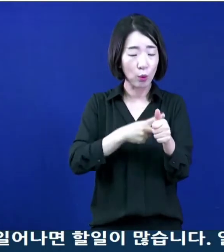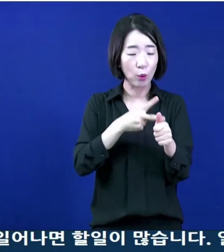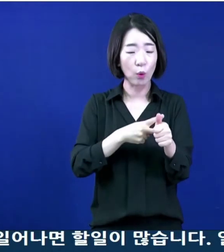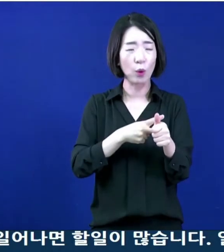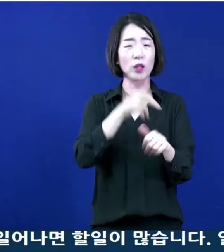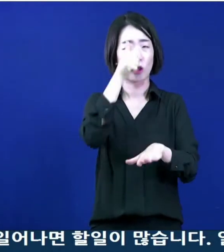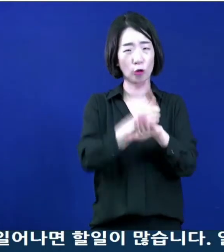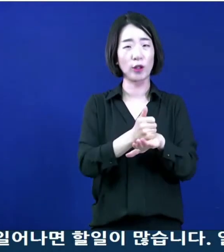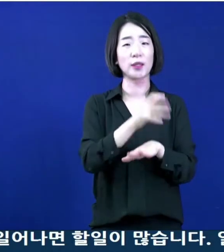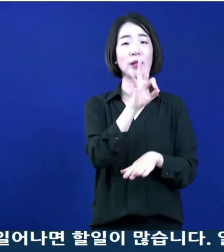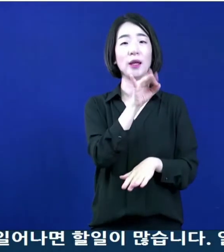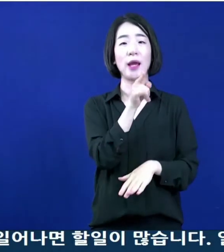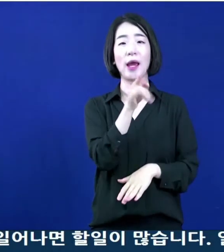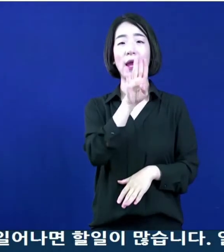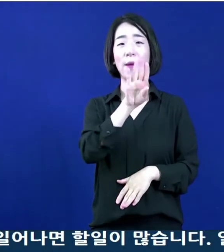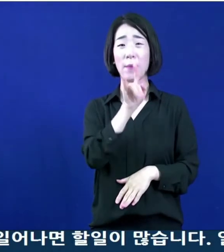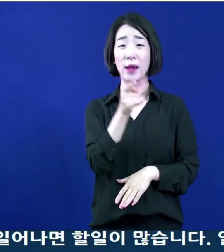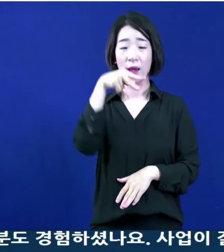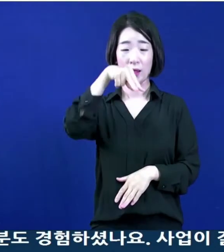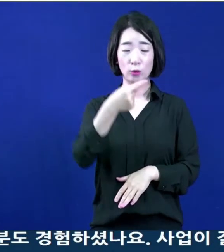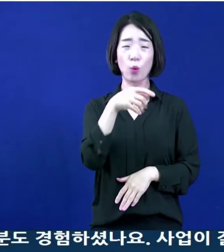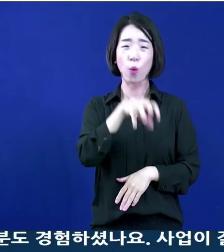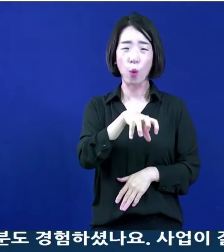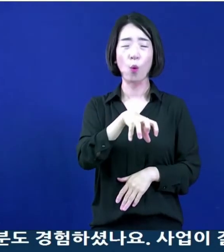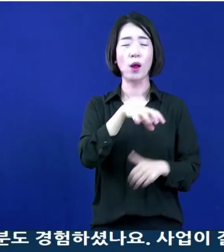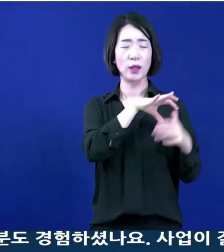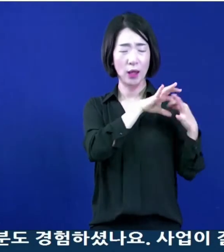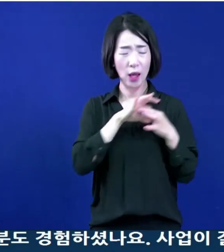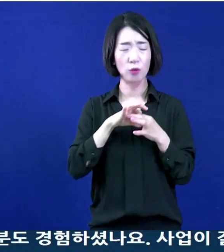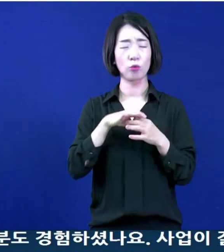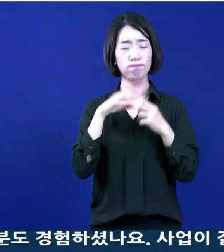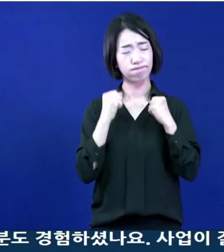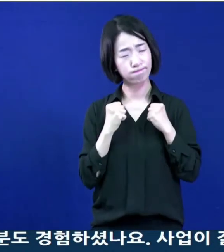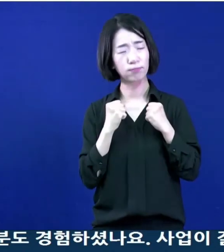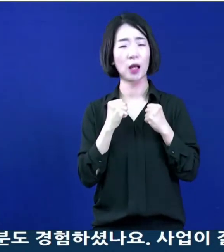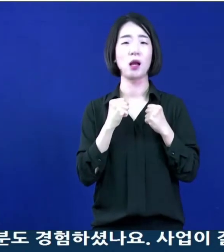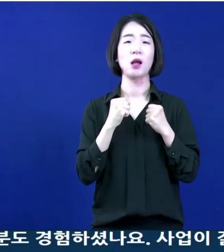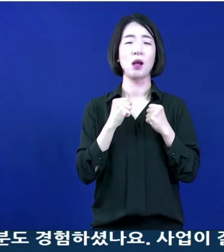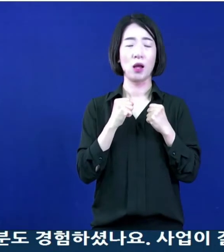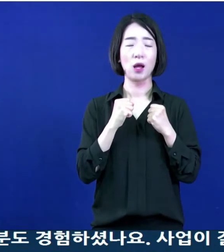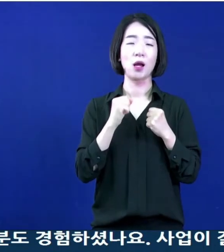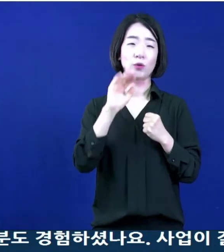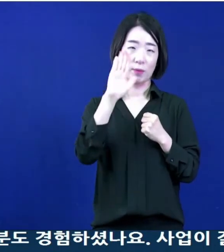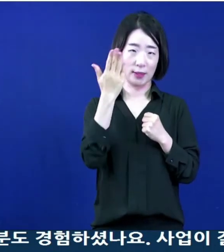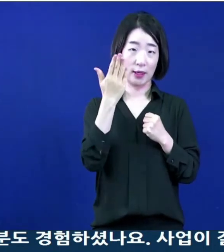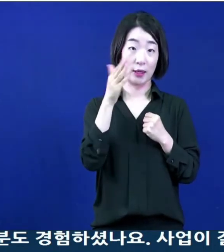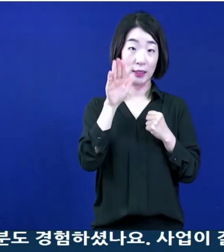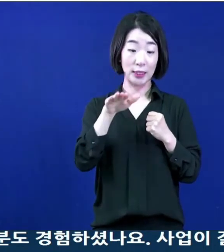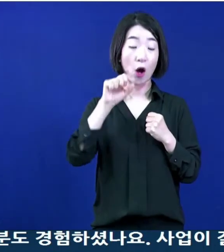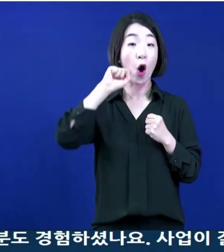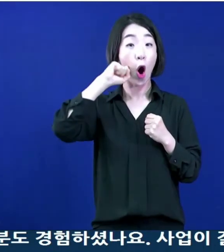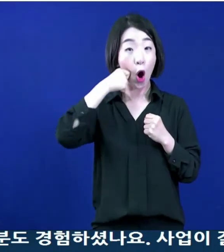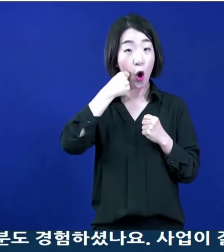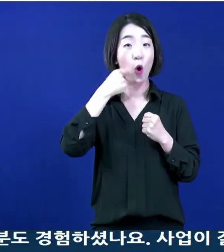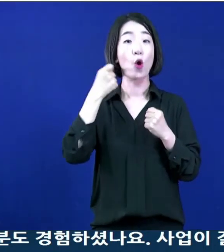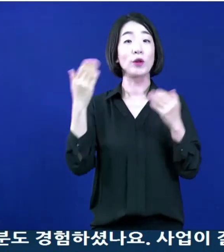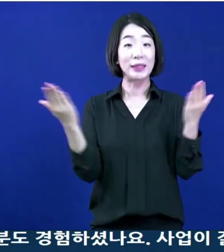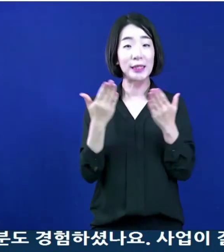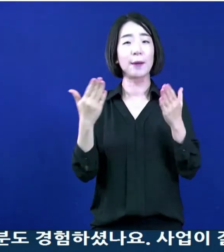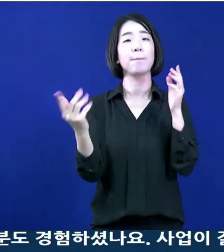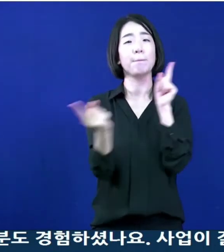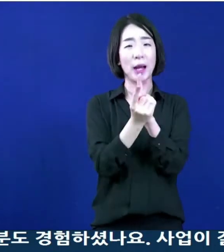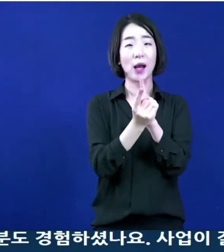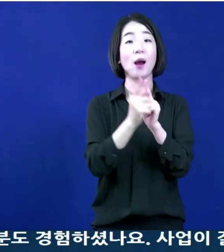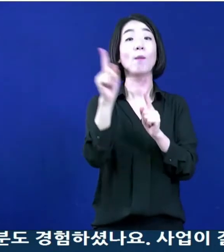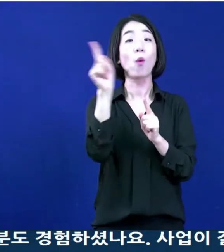일이 벌어졌는데, 그 사이에 어려운 일이 생기는 겁니다. 오늘은 그 어려운 일의 이야기입니다. 자, 23절